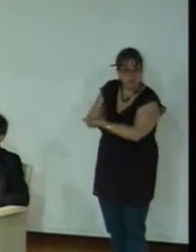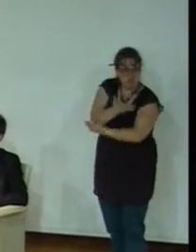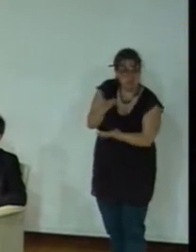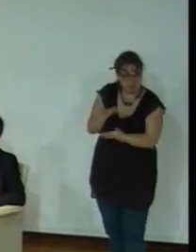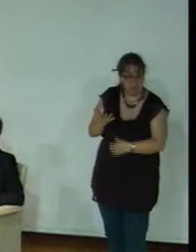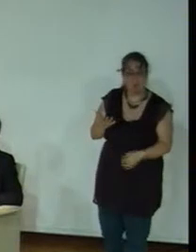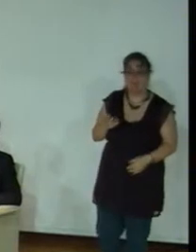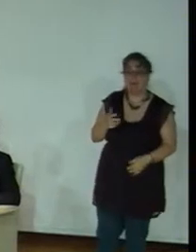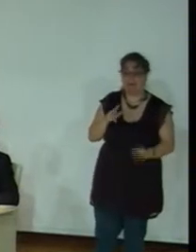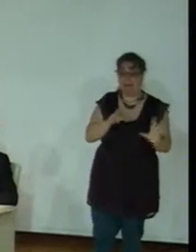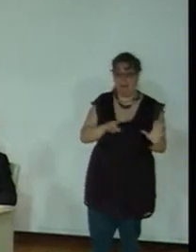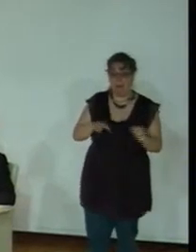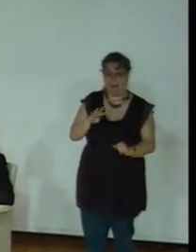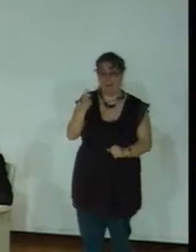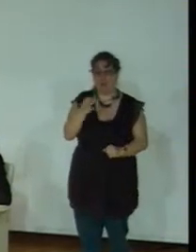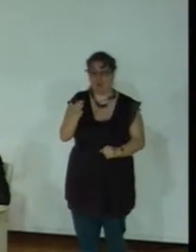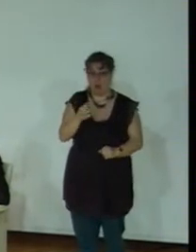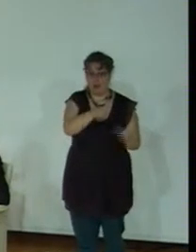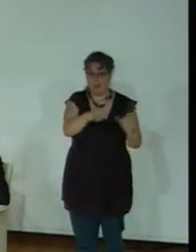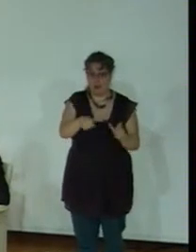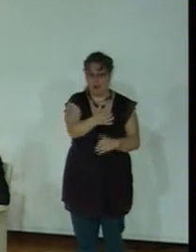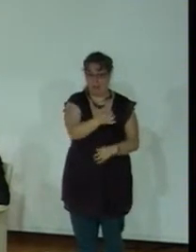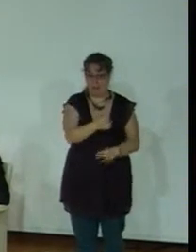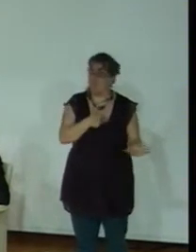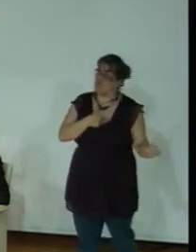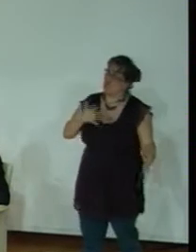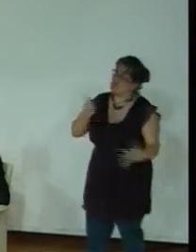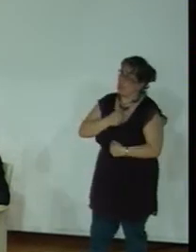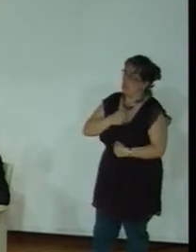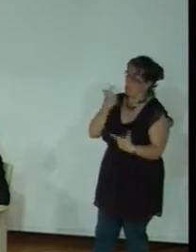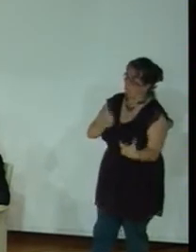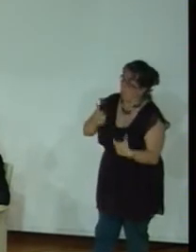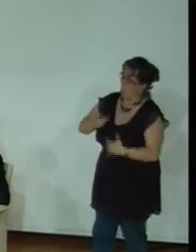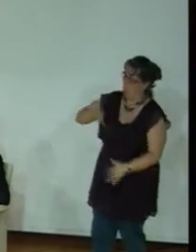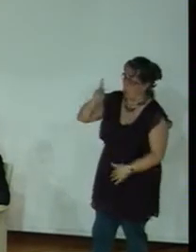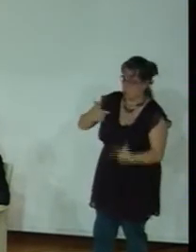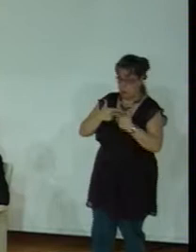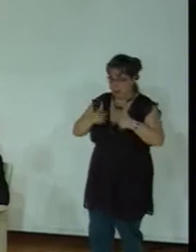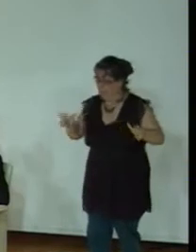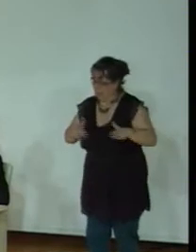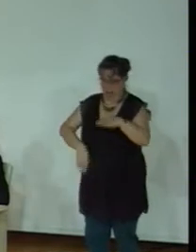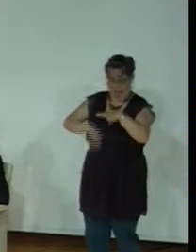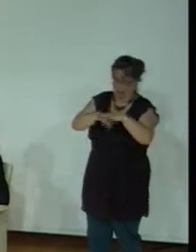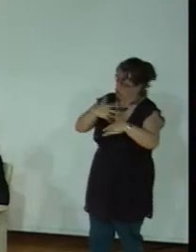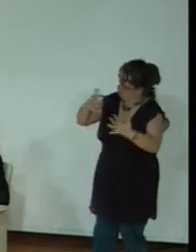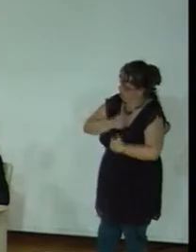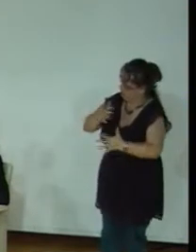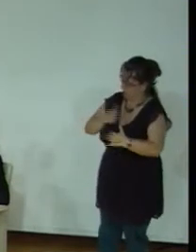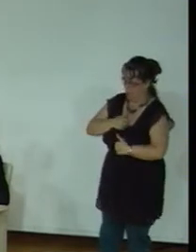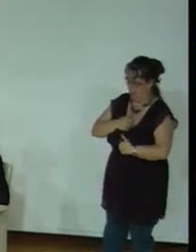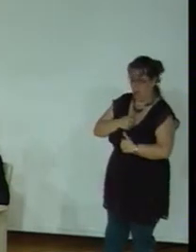garantir leur sécurité, sont prêtes à accepter davantage de contrôle et une certaine limitation de leur liberté.